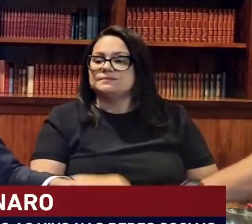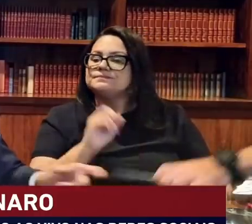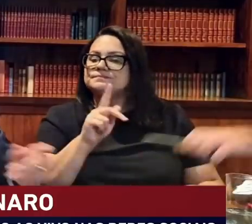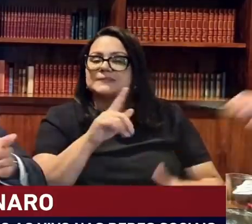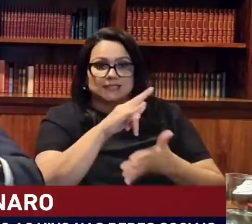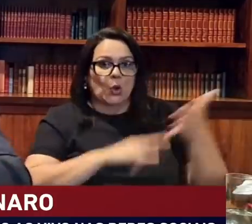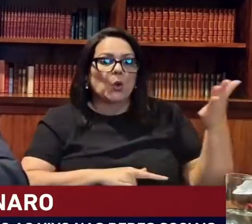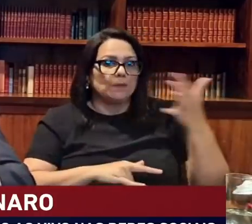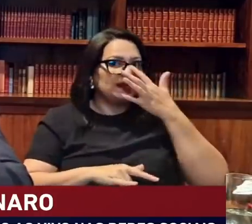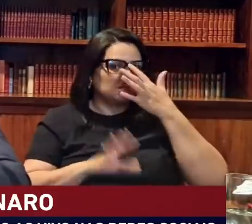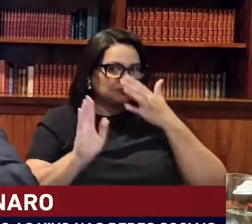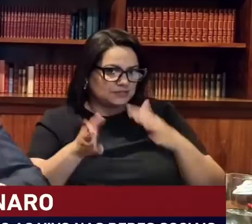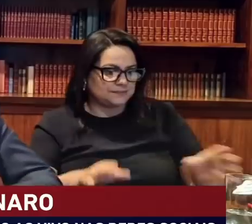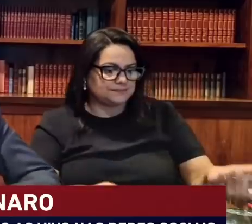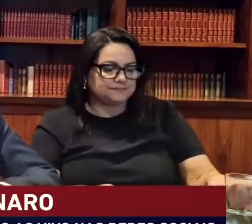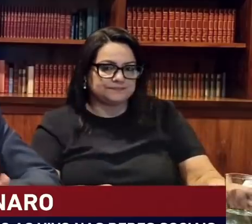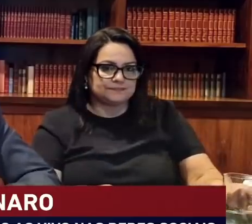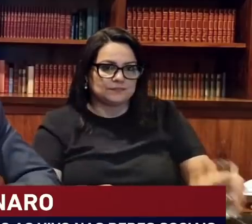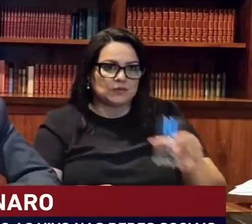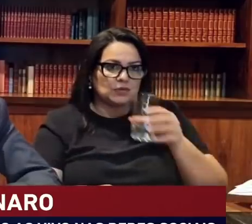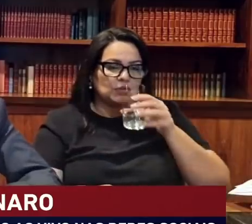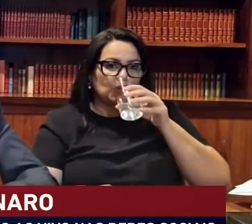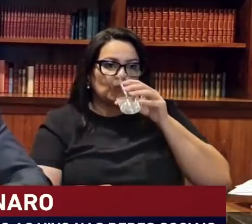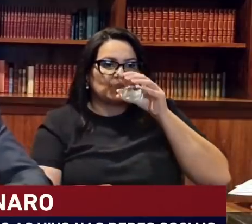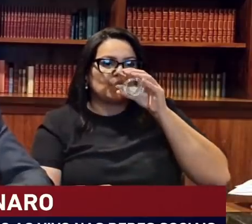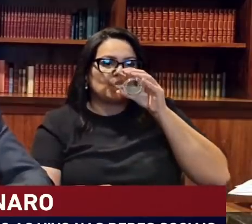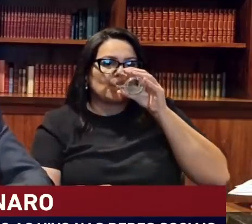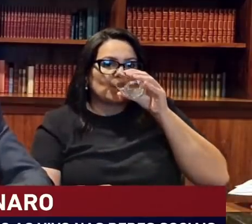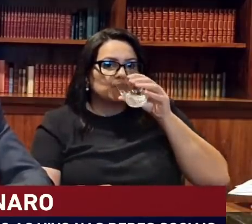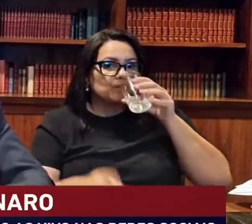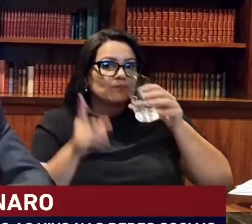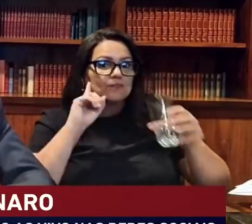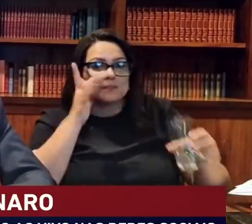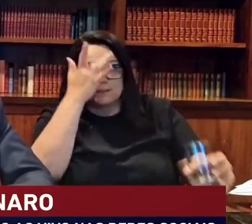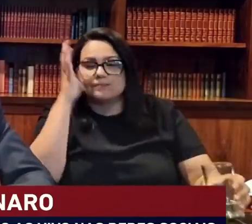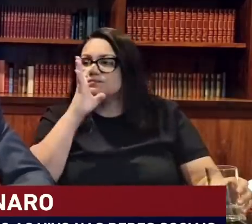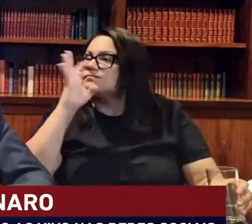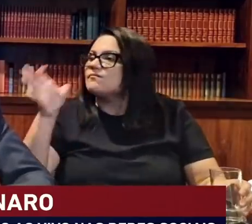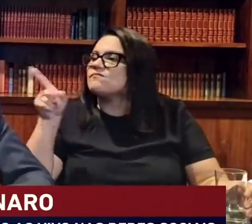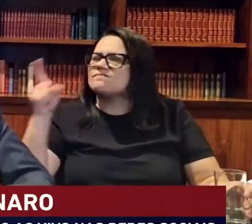documento, já parece que tem um, não sei qual é, o órgão de imprensa, já dizendo que eu estou mentindo